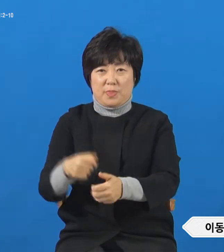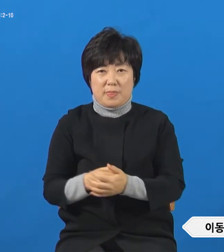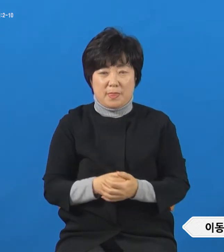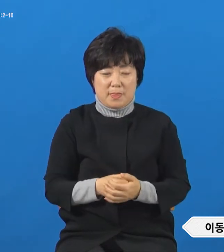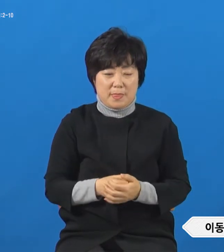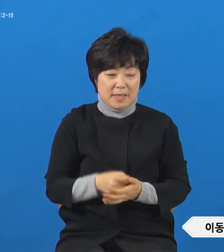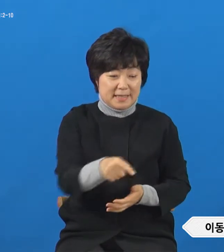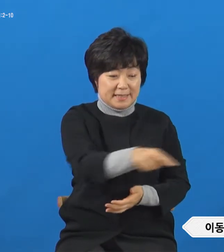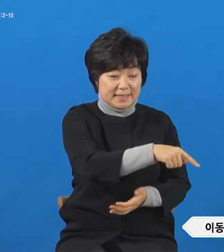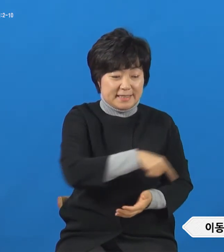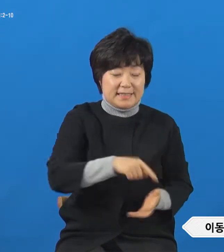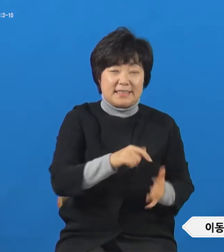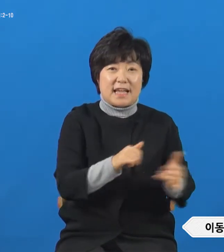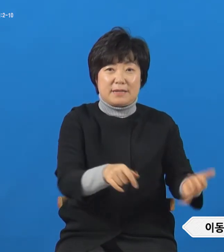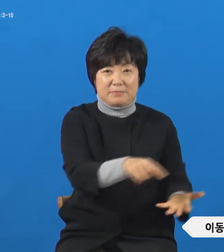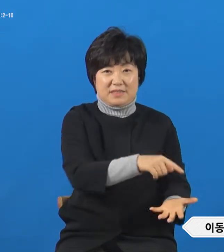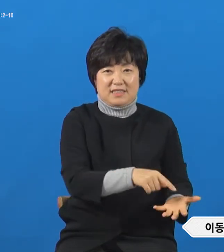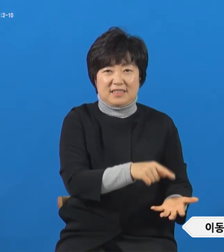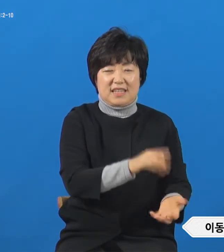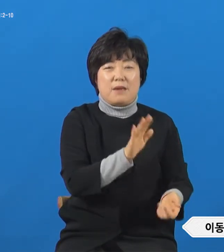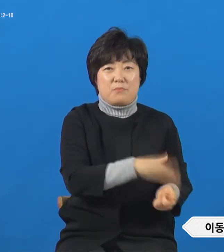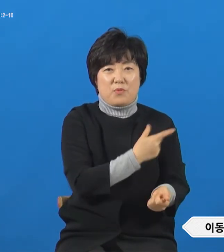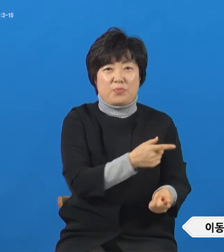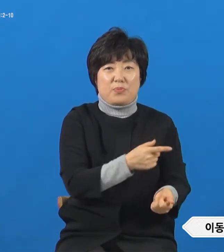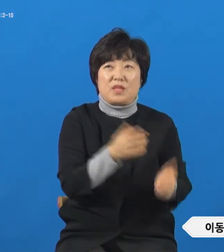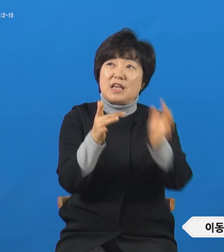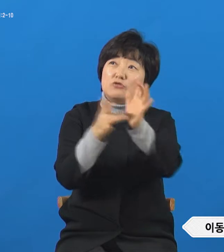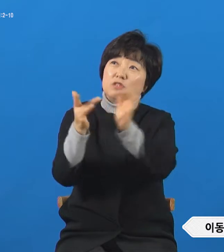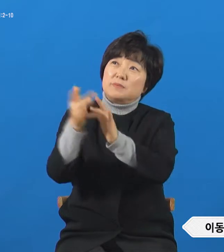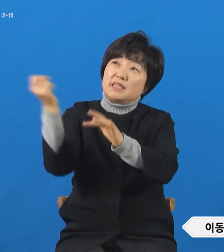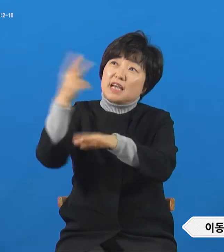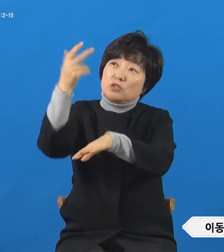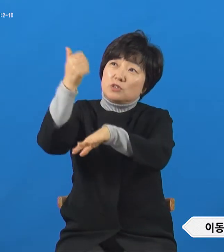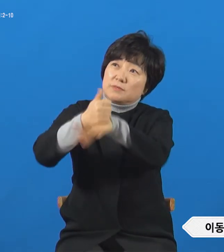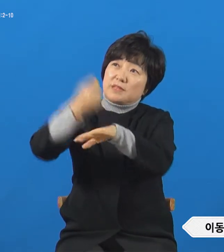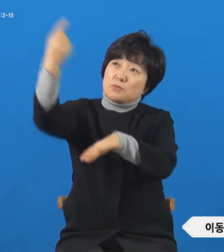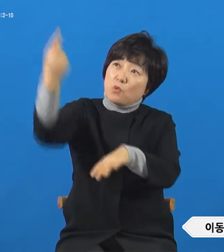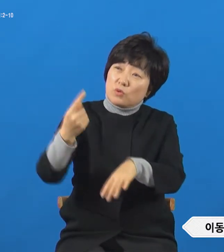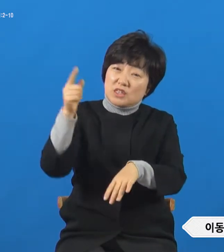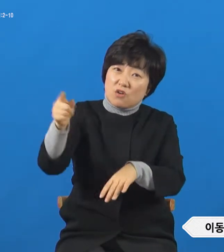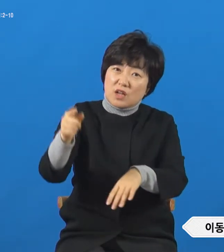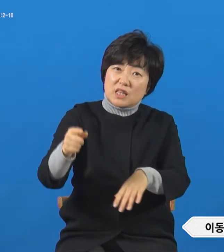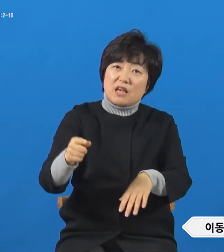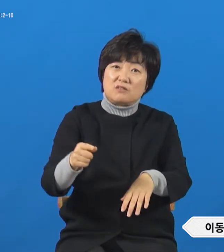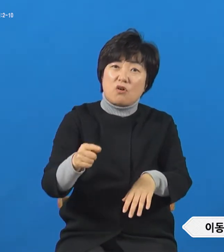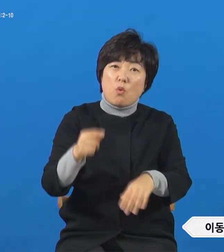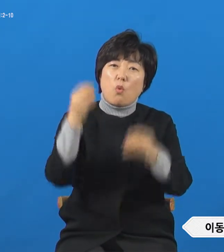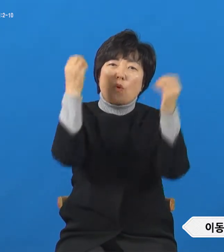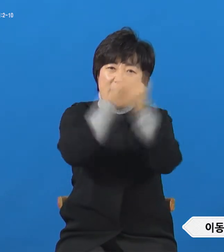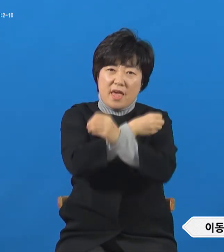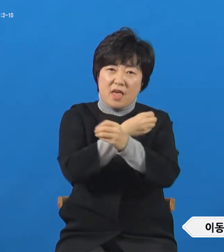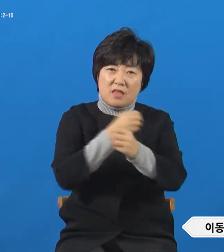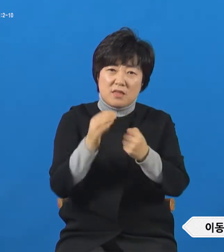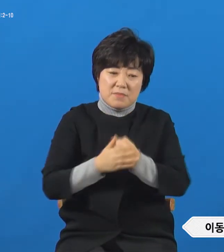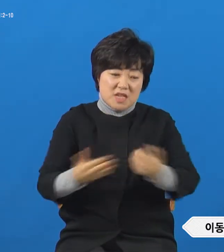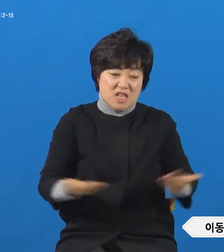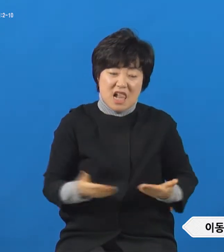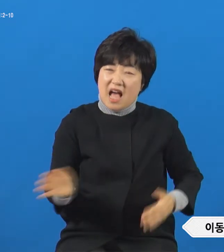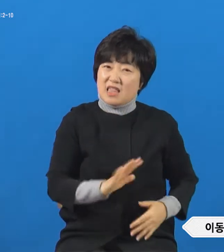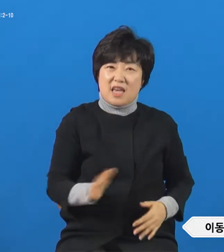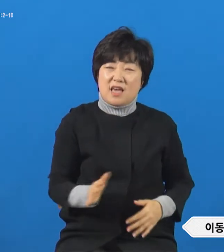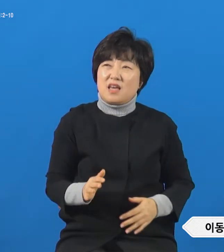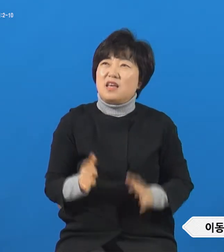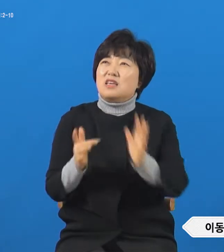데살로니가에 그런 사람이 있었어요. 데살로니가에 그리스도의 종말론을 오해한 사람들이 있었습니다. 그래서 일도 하지 않고 밤낮